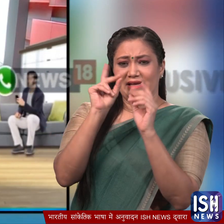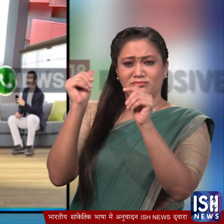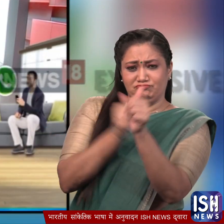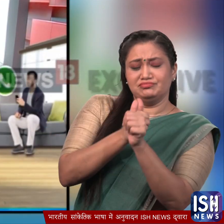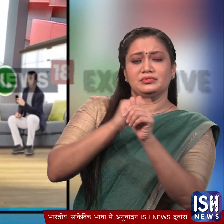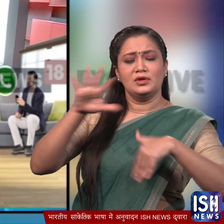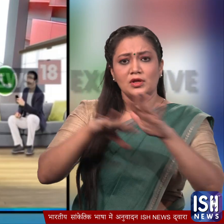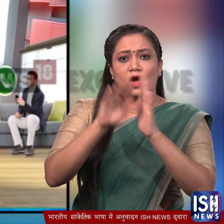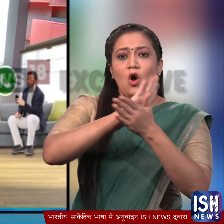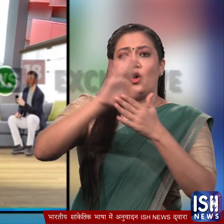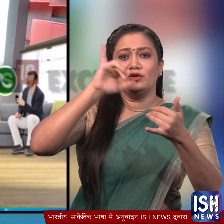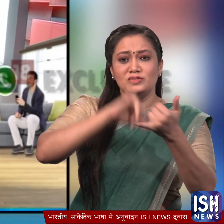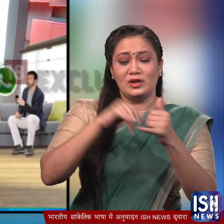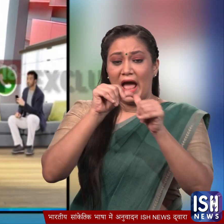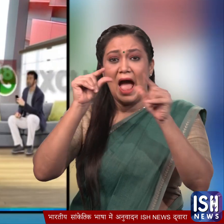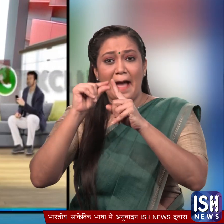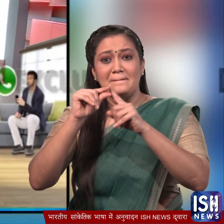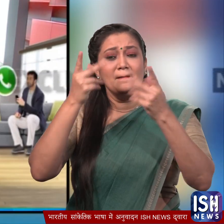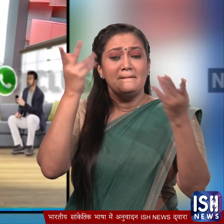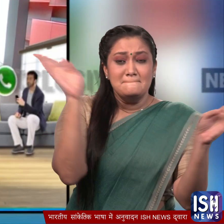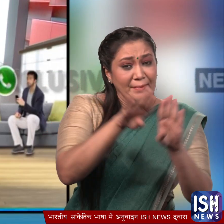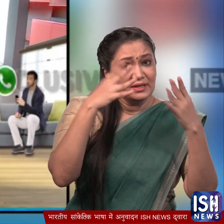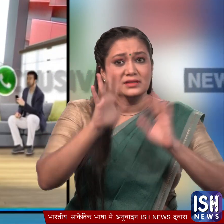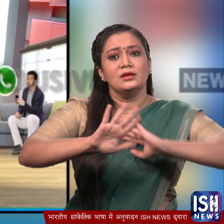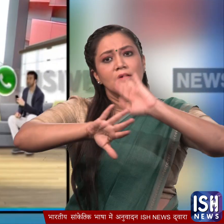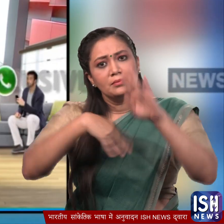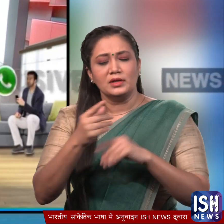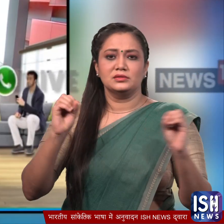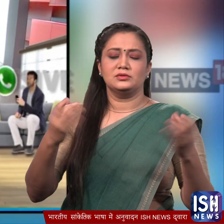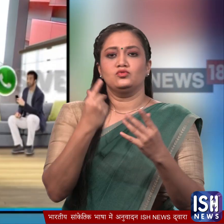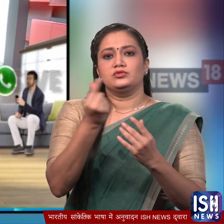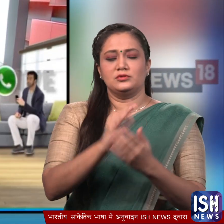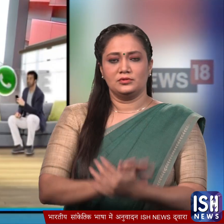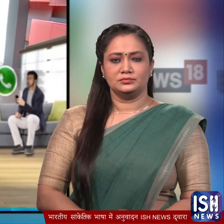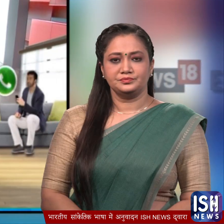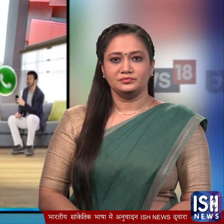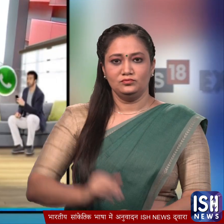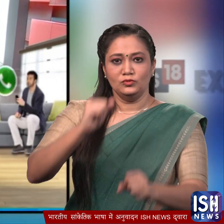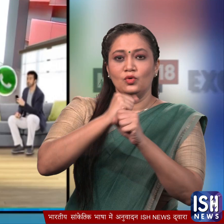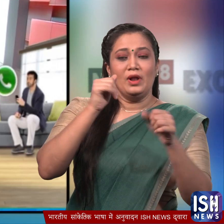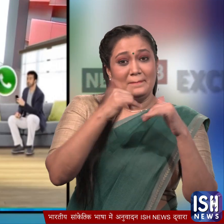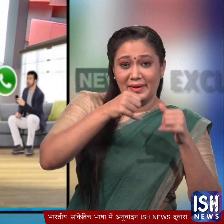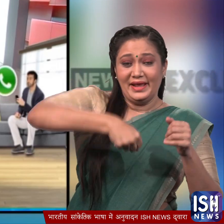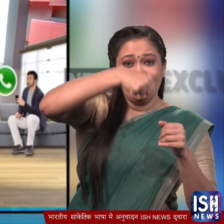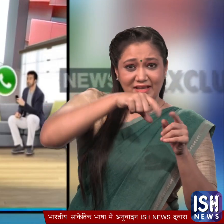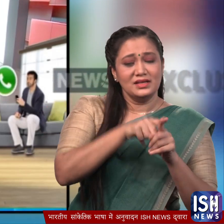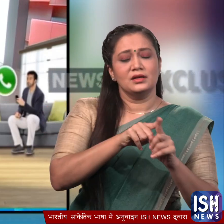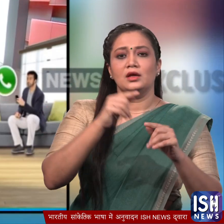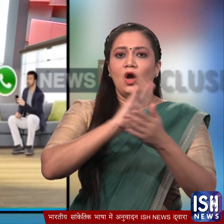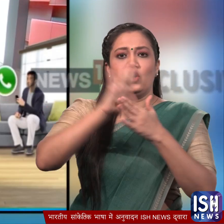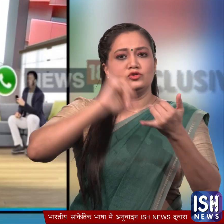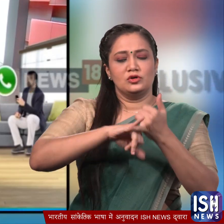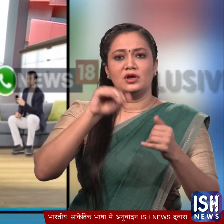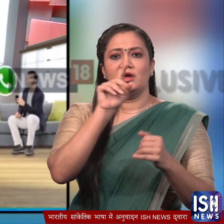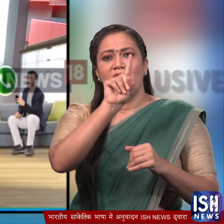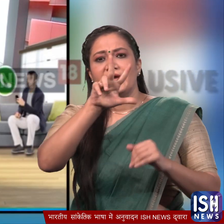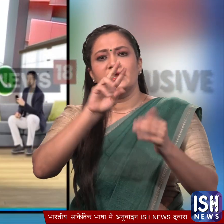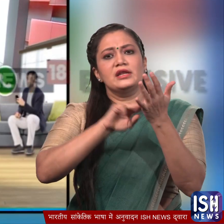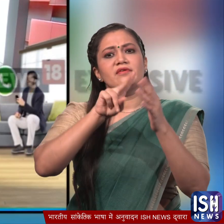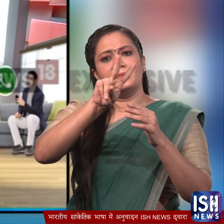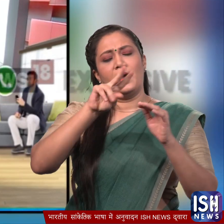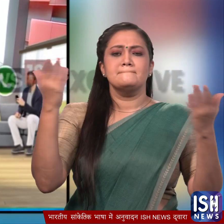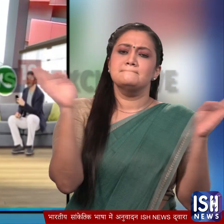जा रहे हैं, लेकिन ये भूल गए हैं कि जब ये परंपरा शुरू हुई थी तब शादी में बड़े बड़े स्पीकर पर तेज आवाज में डीजे के जरिए संगीत नहीं बजता